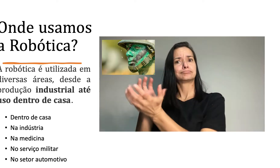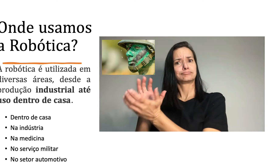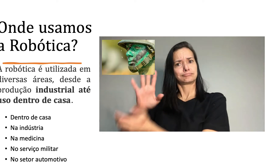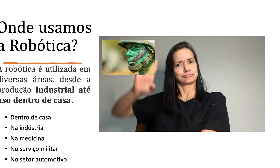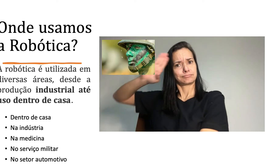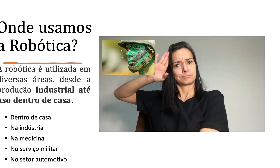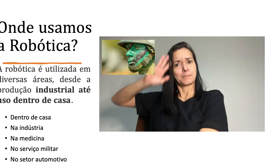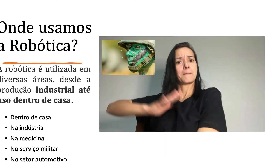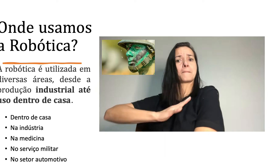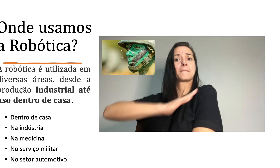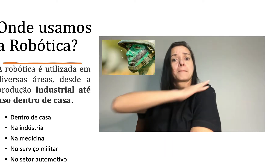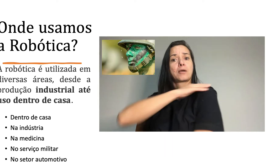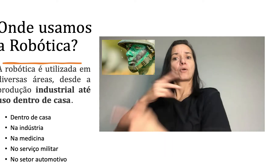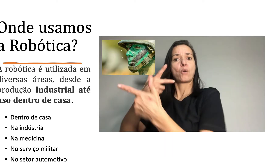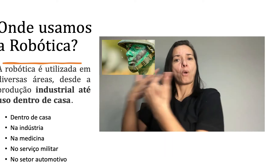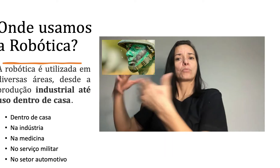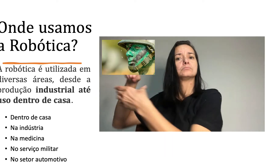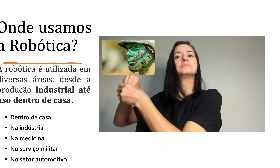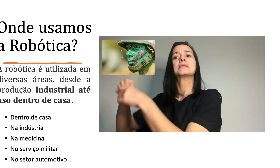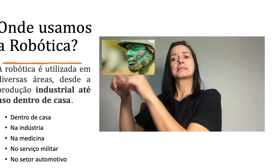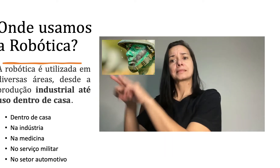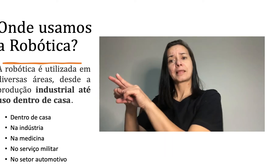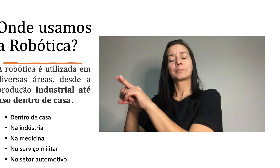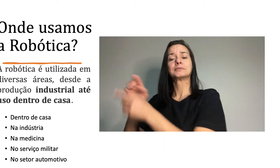no serviço militar